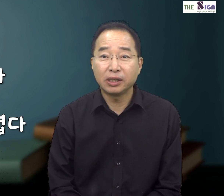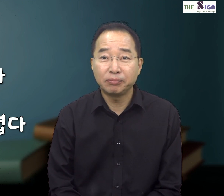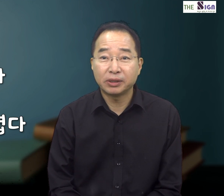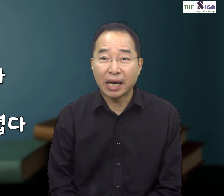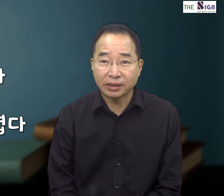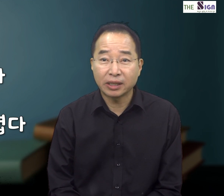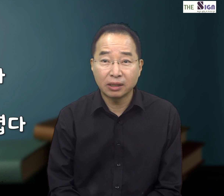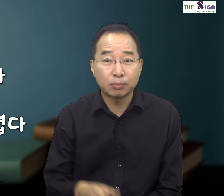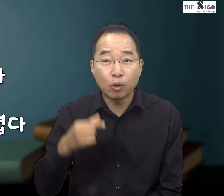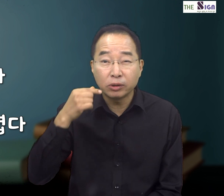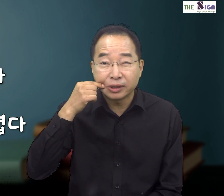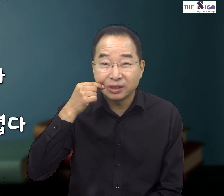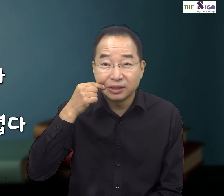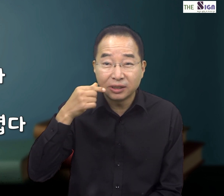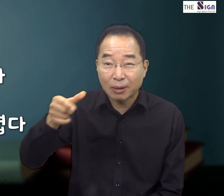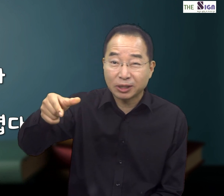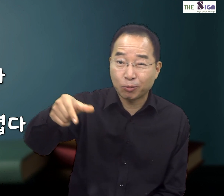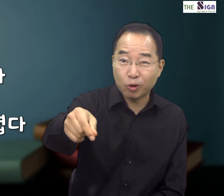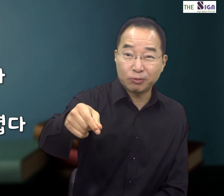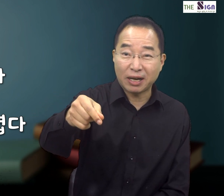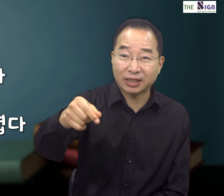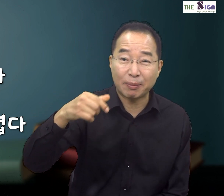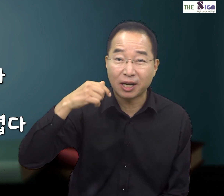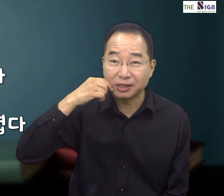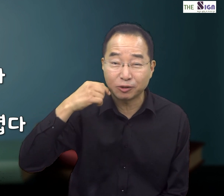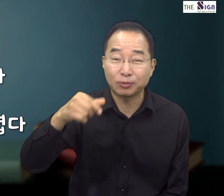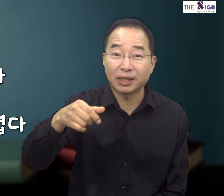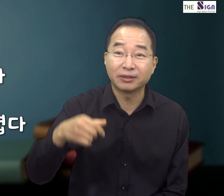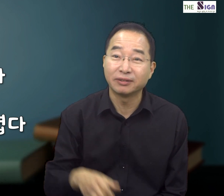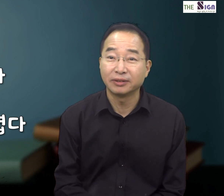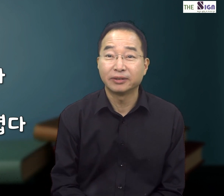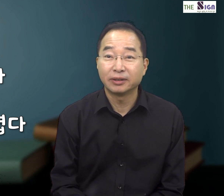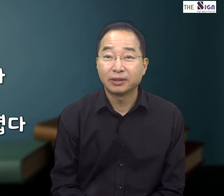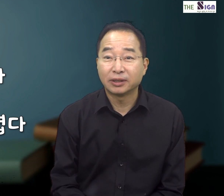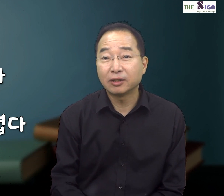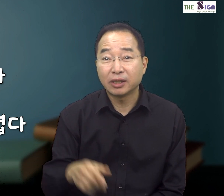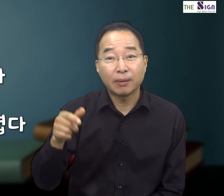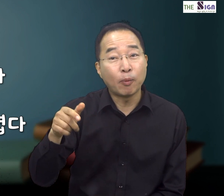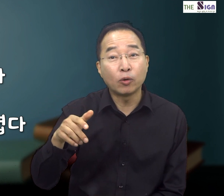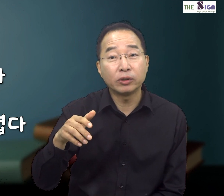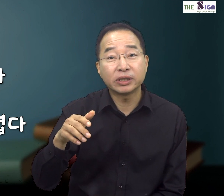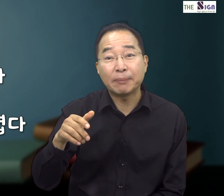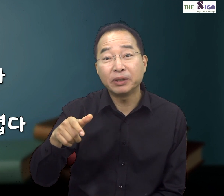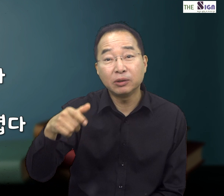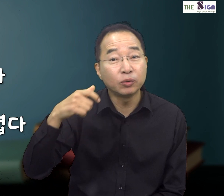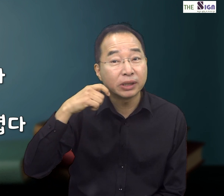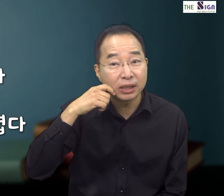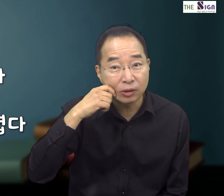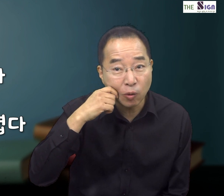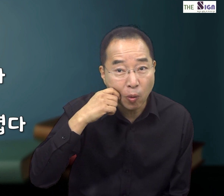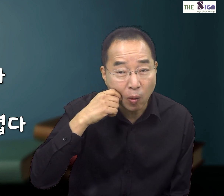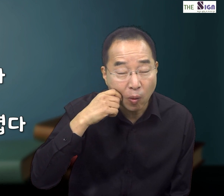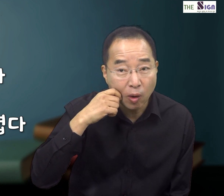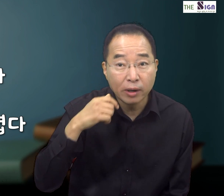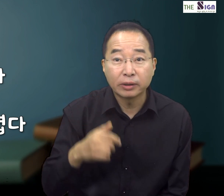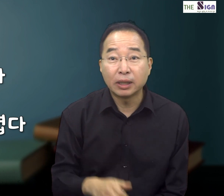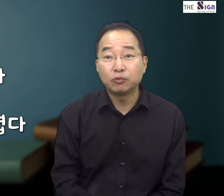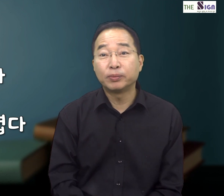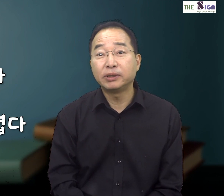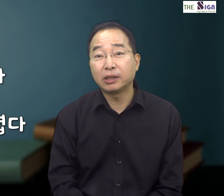선생님들이 학생이 볼을 이렇게 늘 잡았어요. 볼을 막 잡아가지고 막. 자, 근데 볼을 잡는 동작이 있고, 그다음에 두 번째는